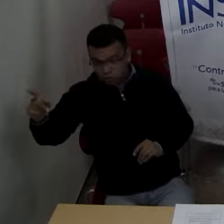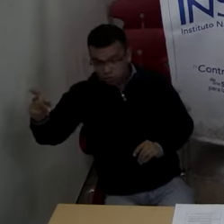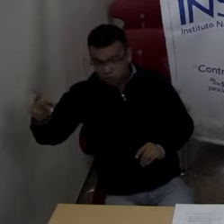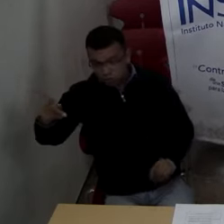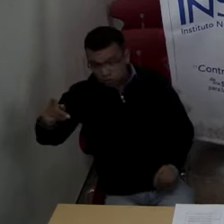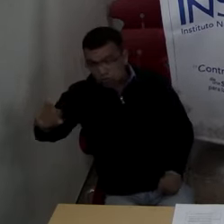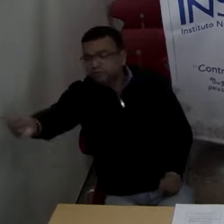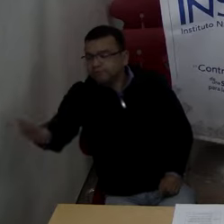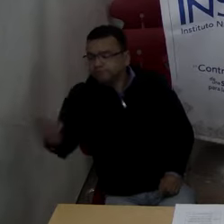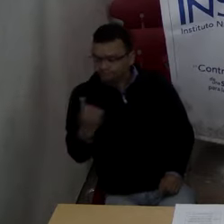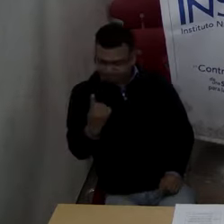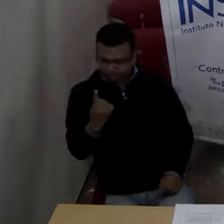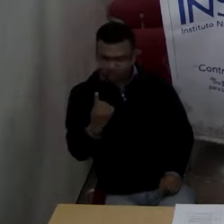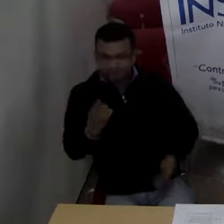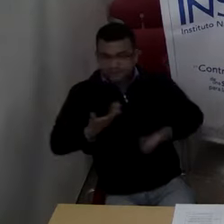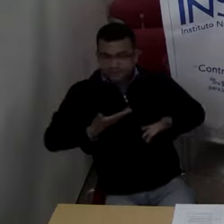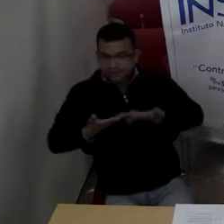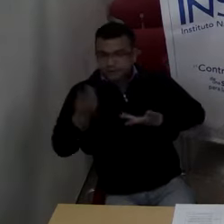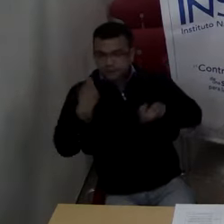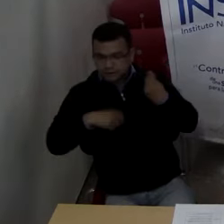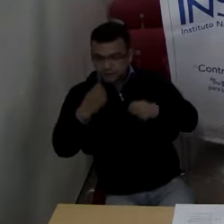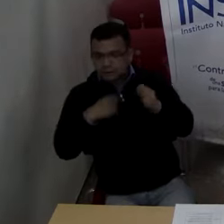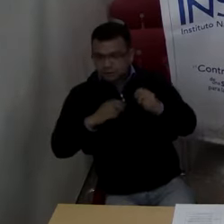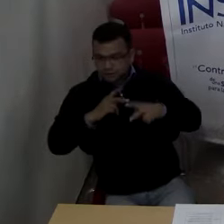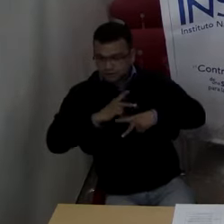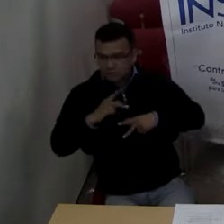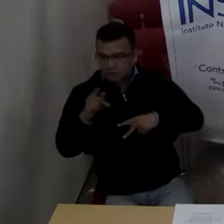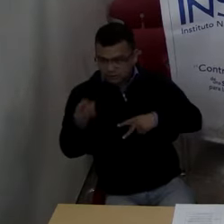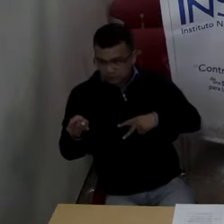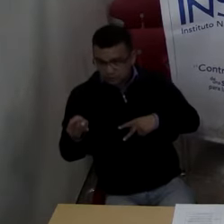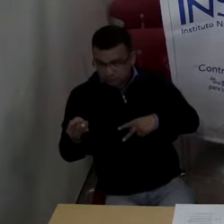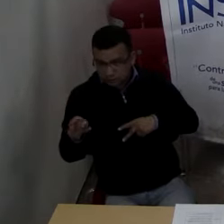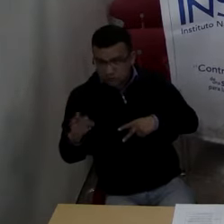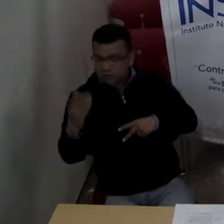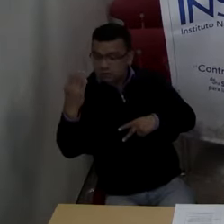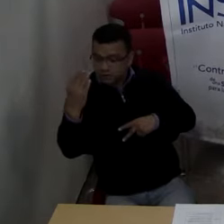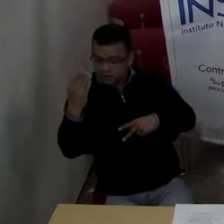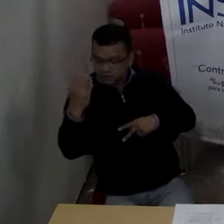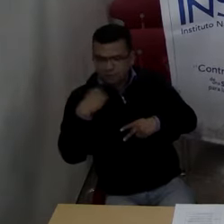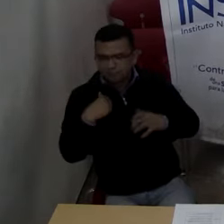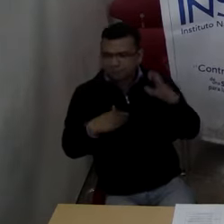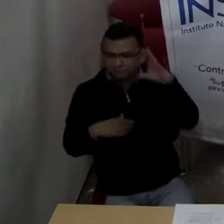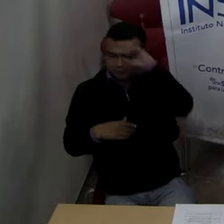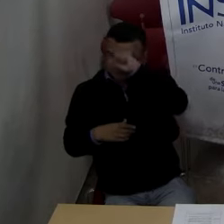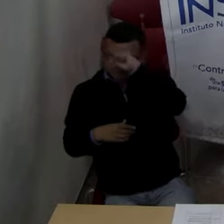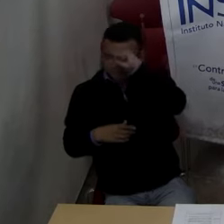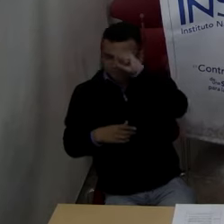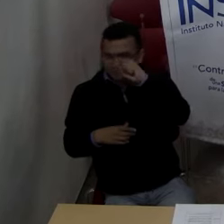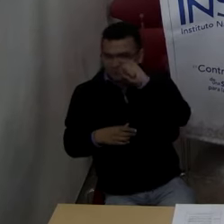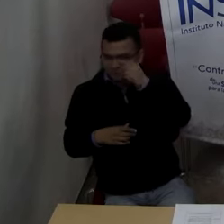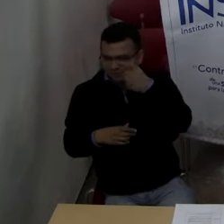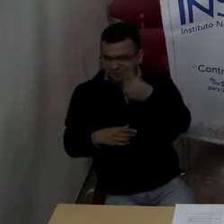de separación auditiva en ruido también se da cuando conversamos